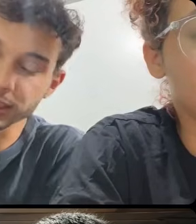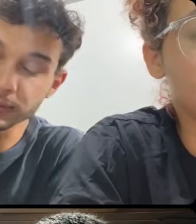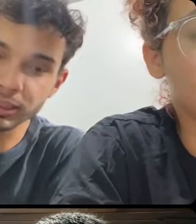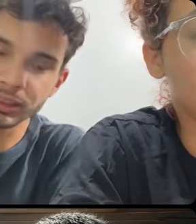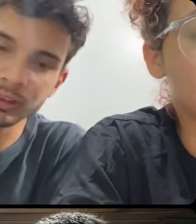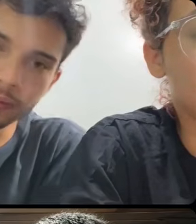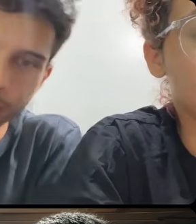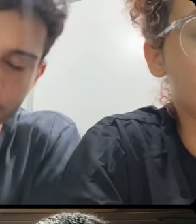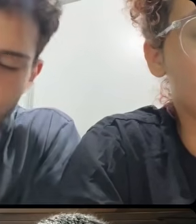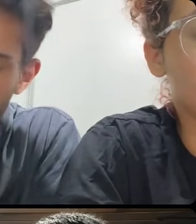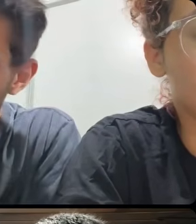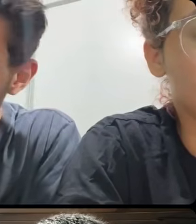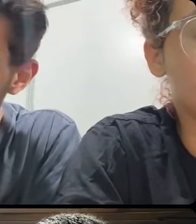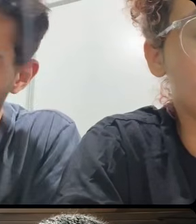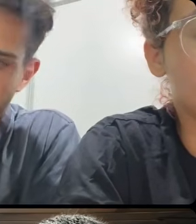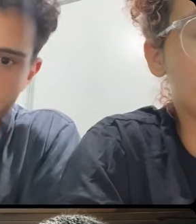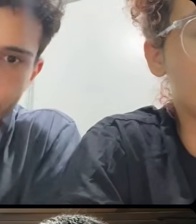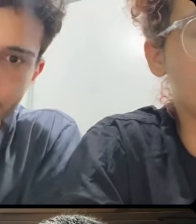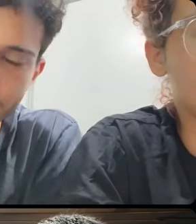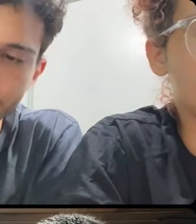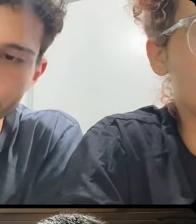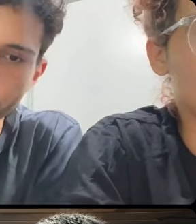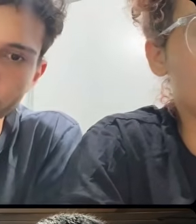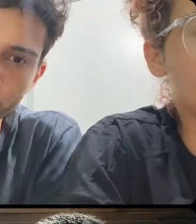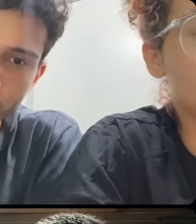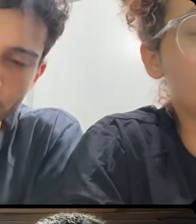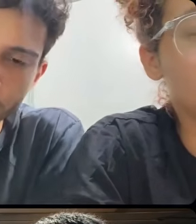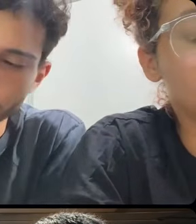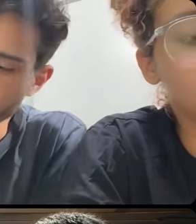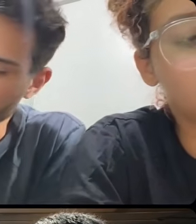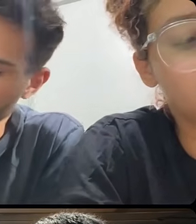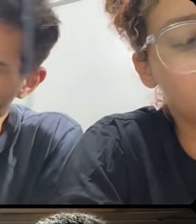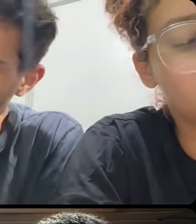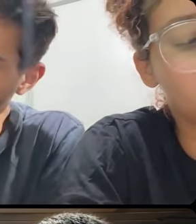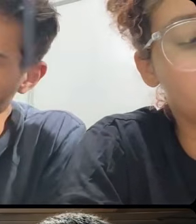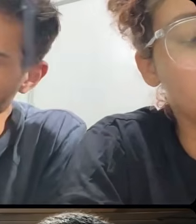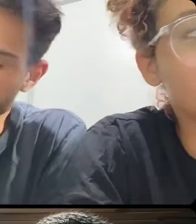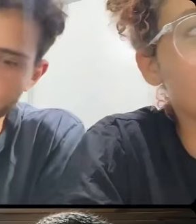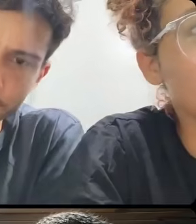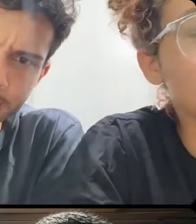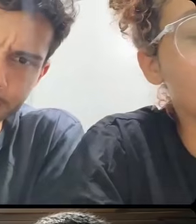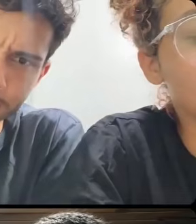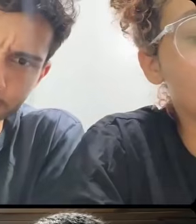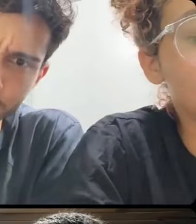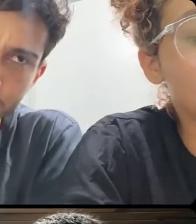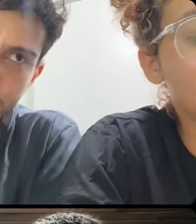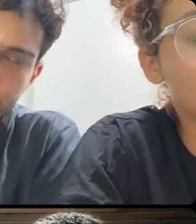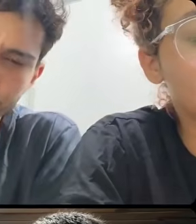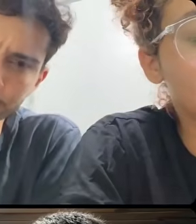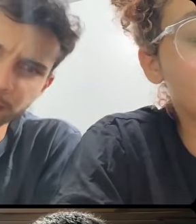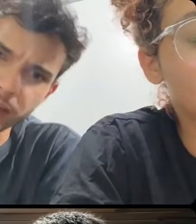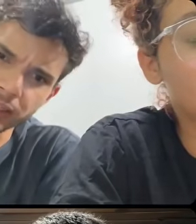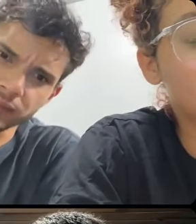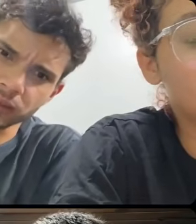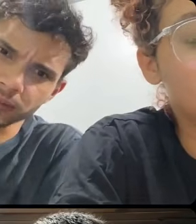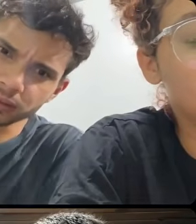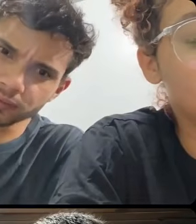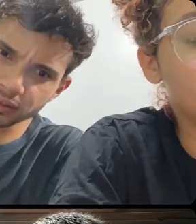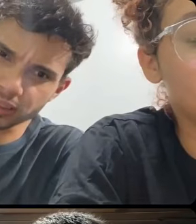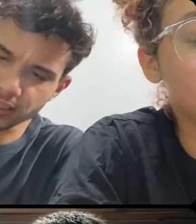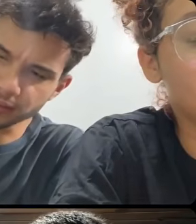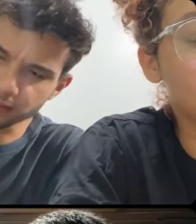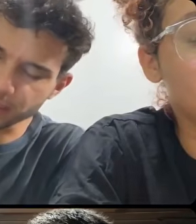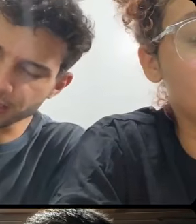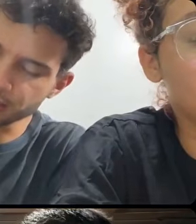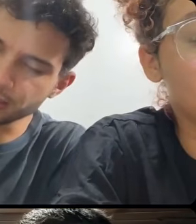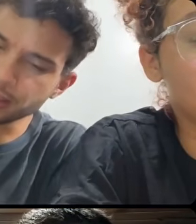esqueci, evangelismo criativo, né, que o missionário Demaci da Jocum, que ele vai lá ensinar, sabe, várias formas